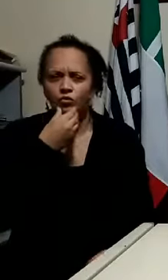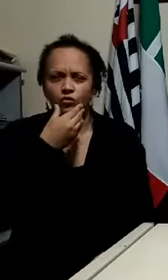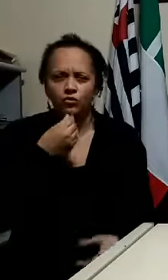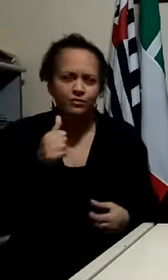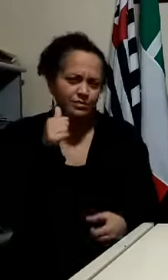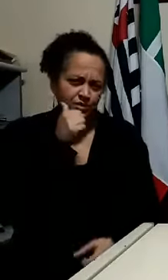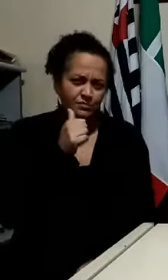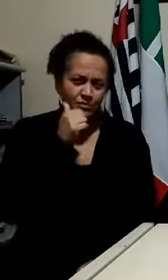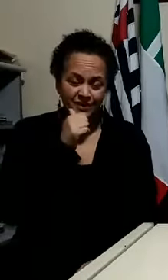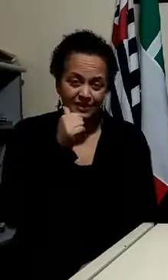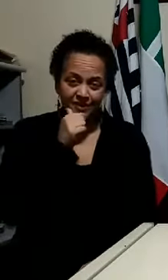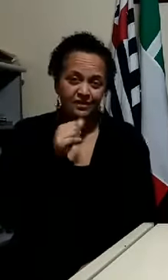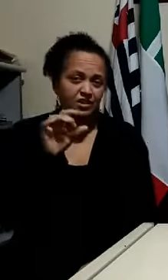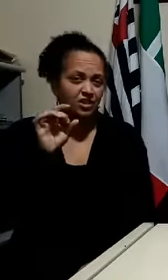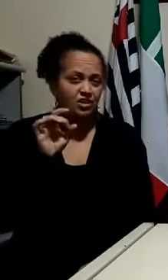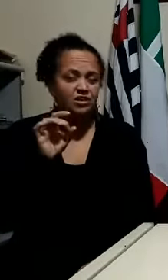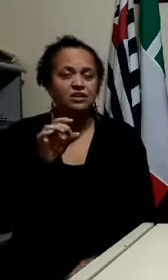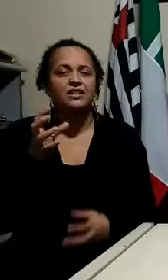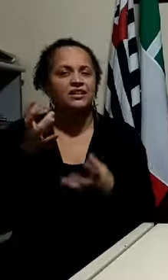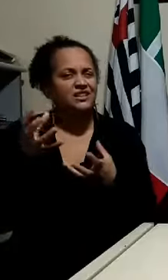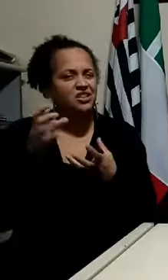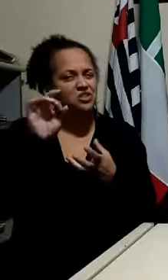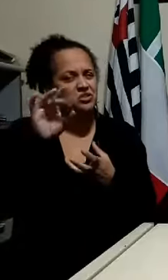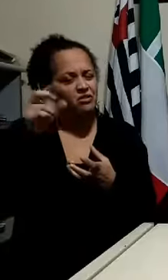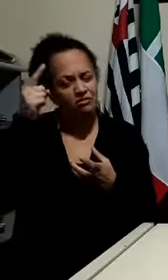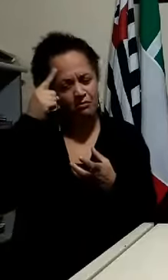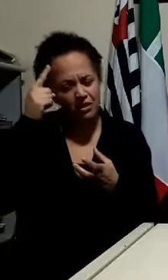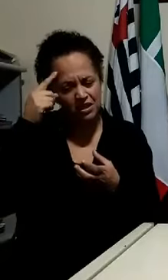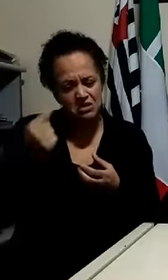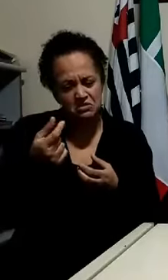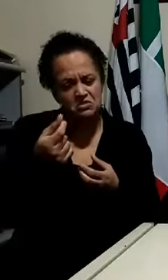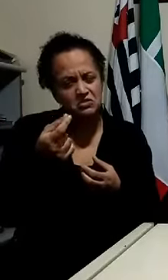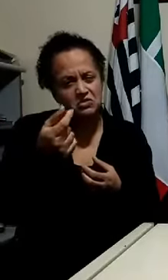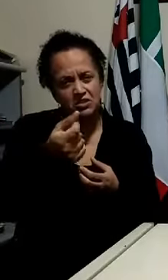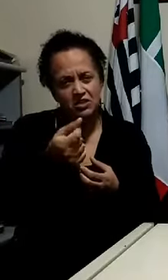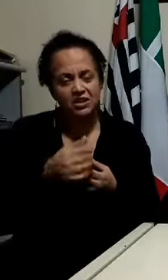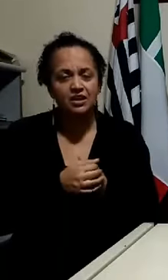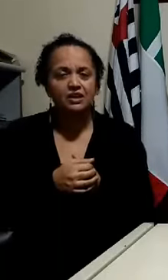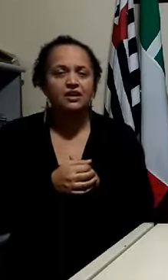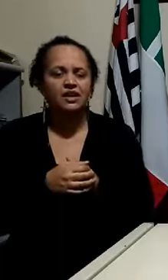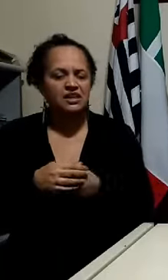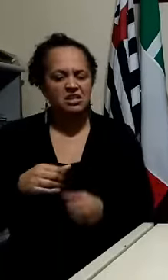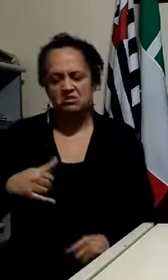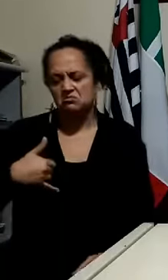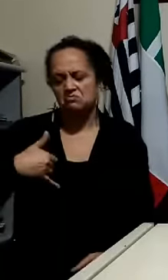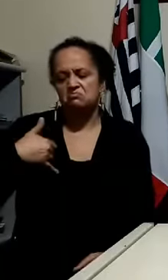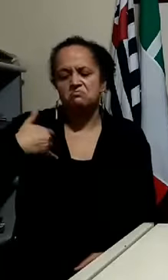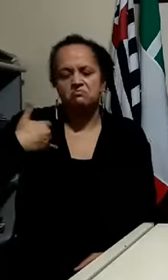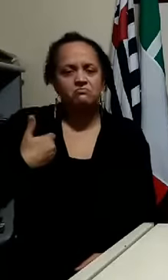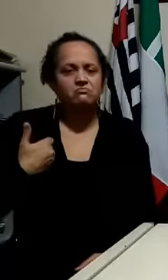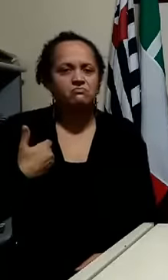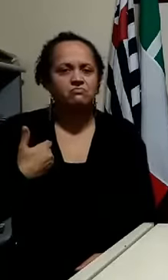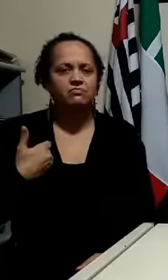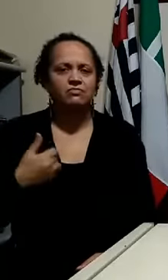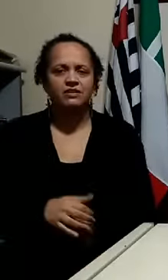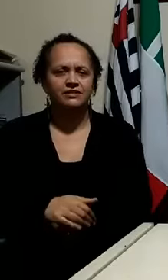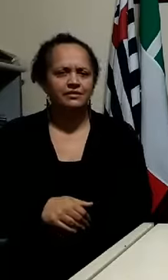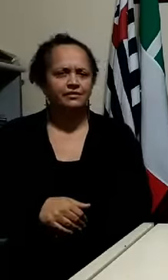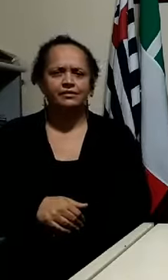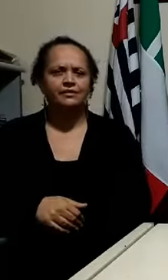presente século, que não sejam orgulhosos, nem depositem a sua esperança na instabilidade